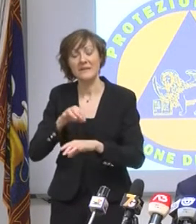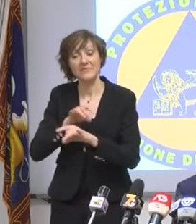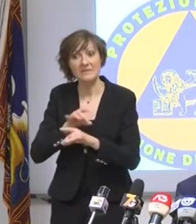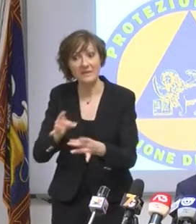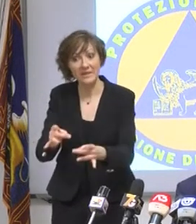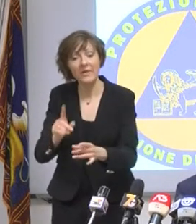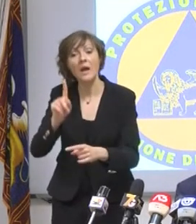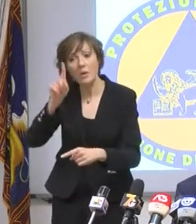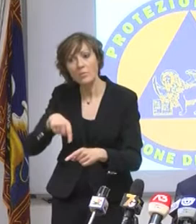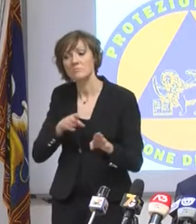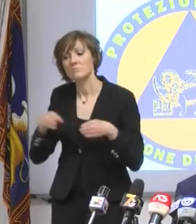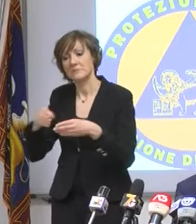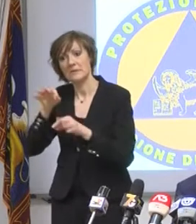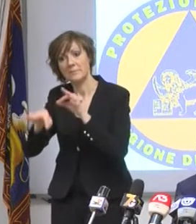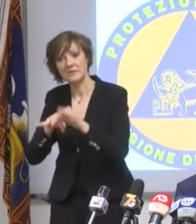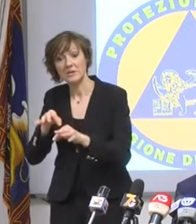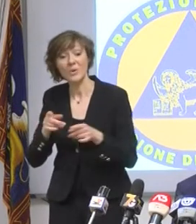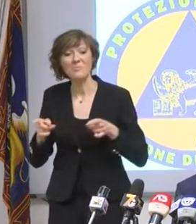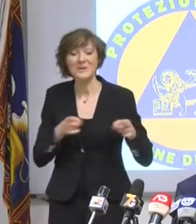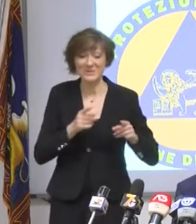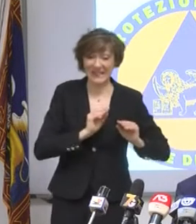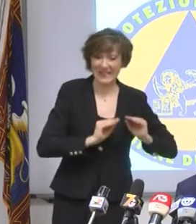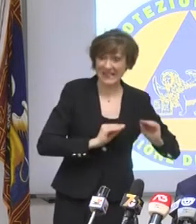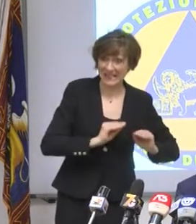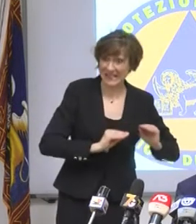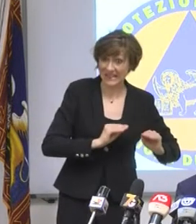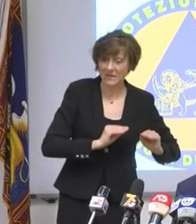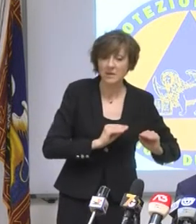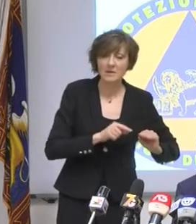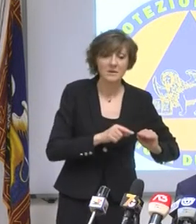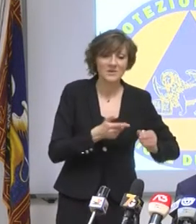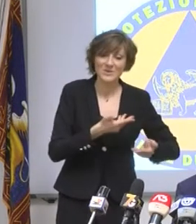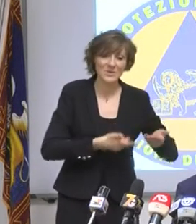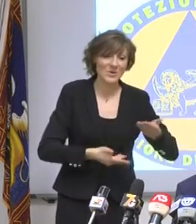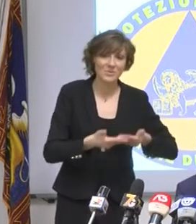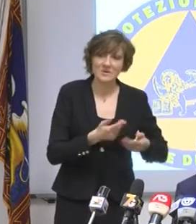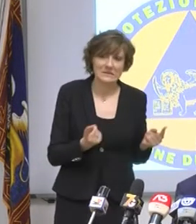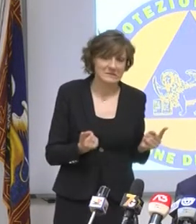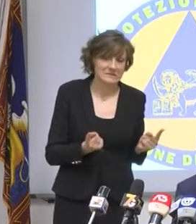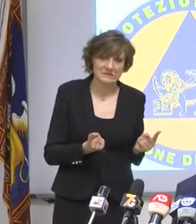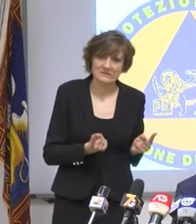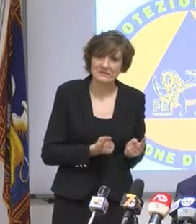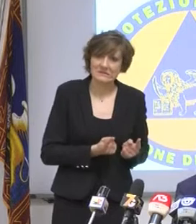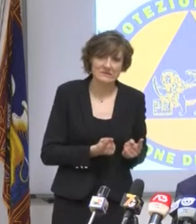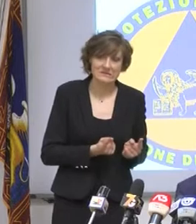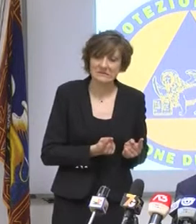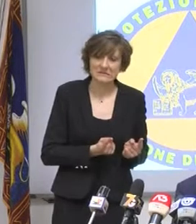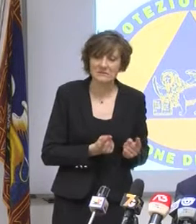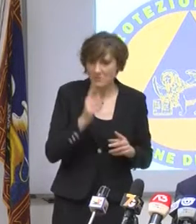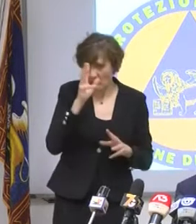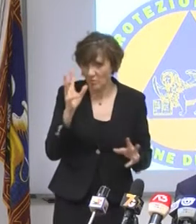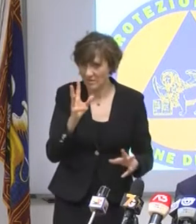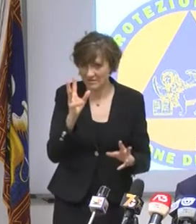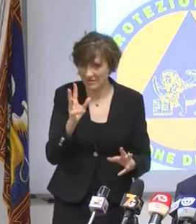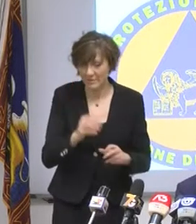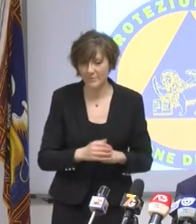nella fase dei colloqui dobbiamo rappresentare una collaborazione ridotta ai minimi termini. Vi faccio un esempio